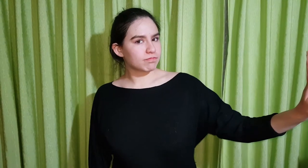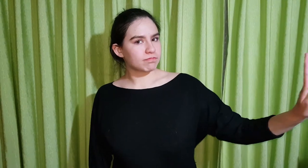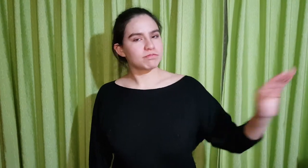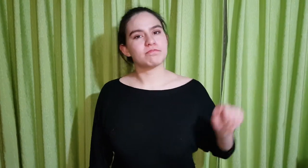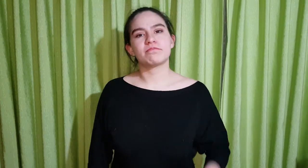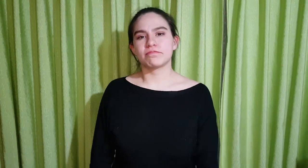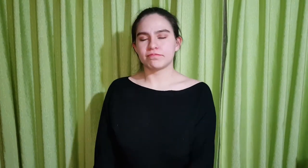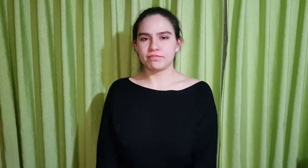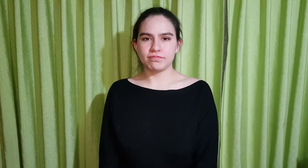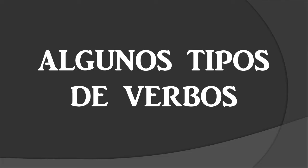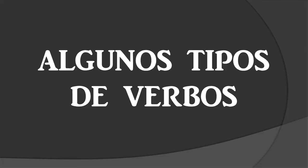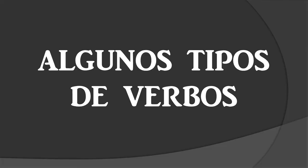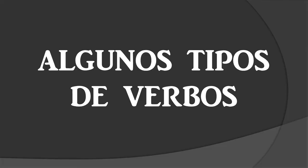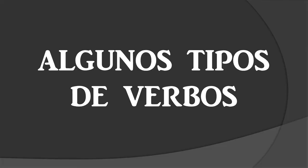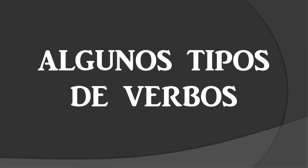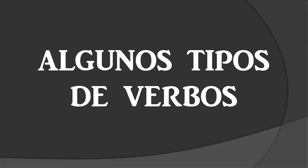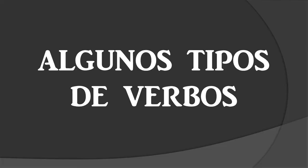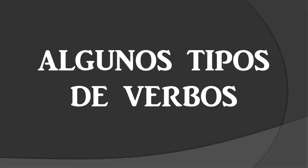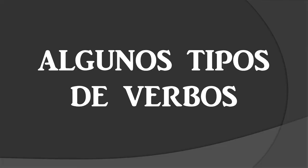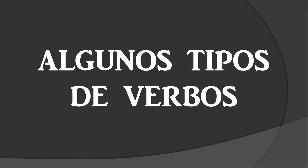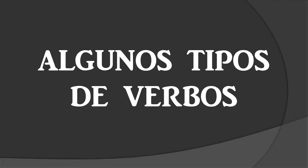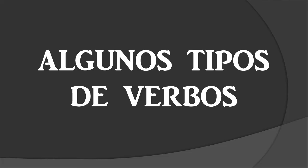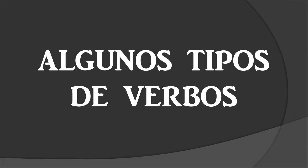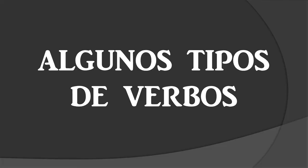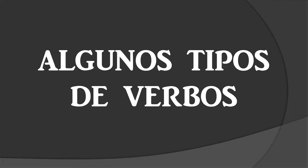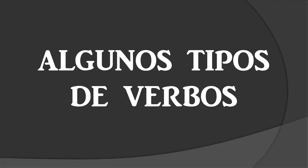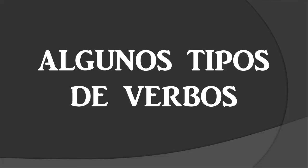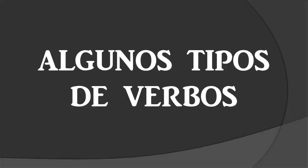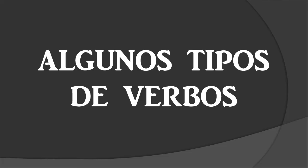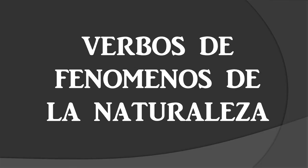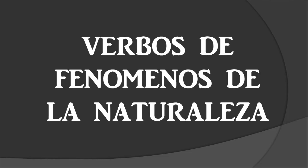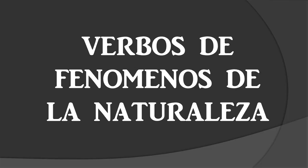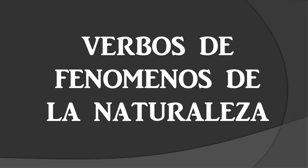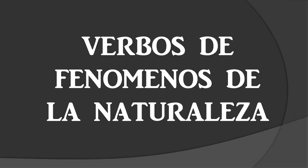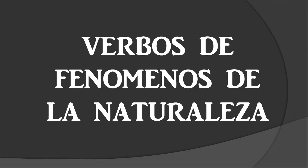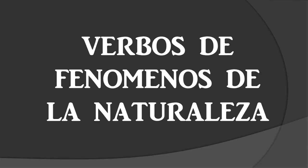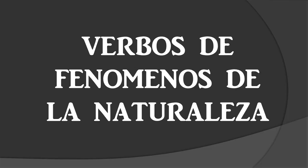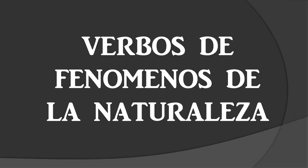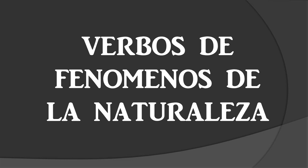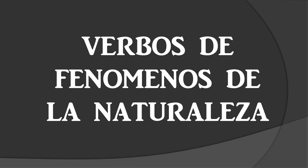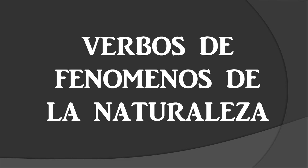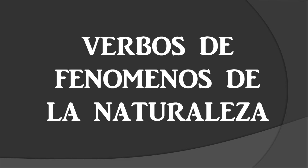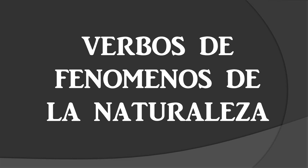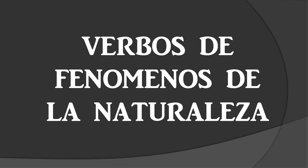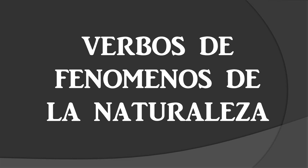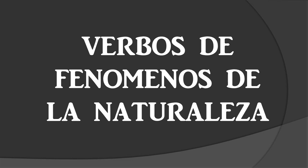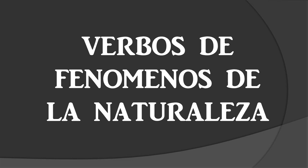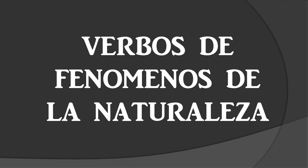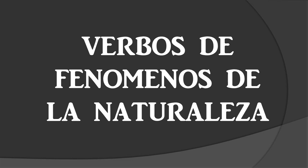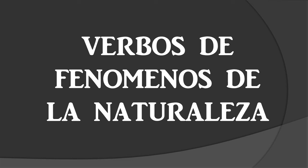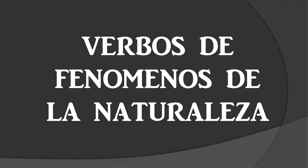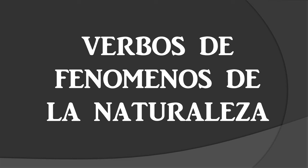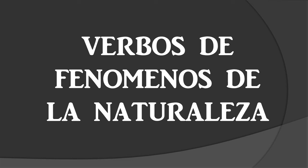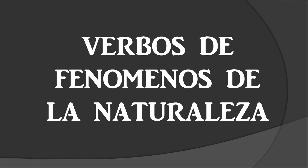suyo. Algunos tipos de verbos. Verbos de fenómenos de la naturaleza. Estos verbos